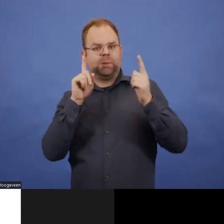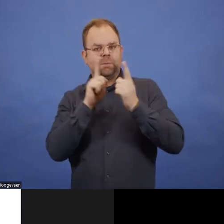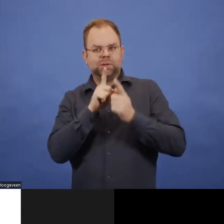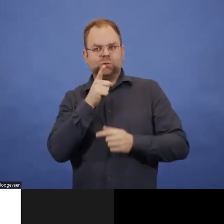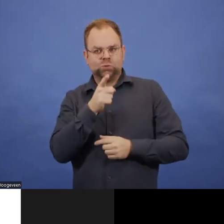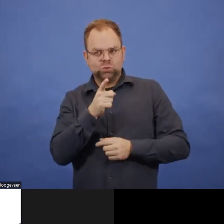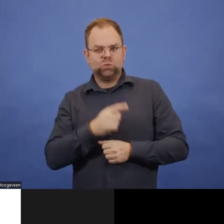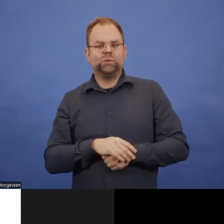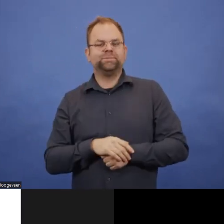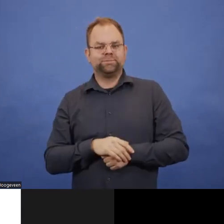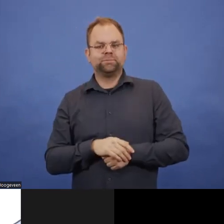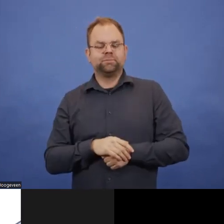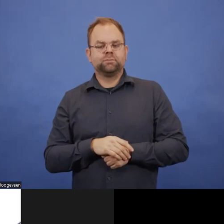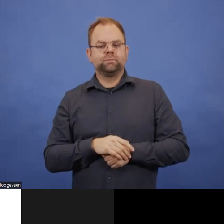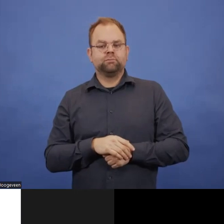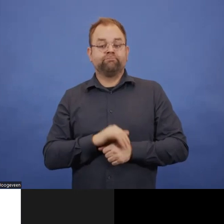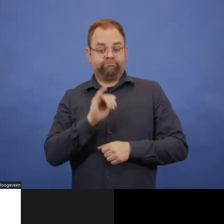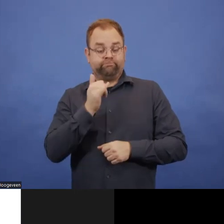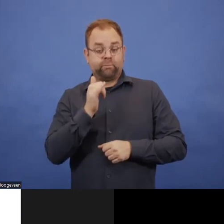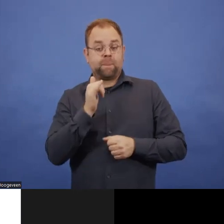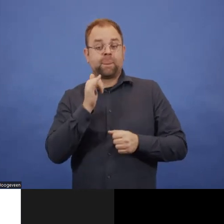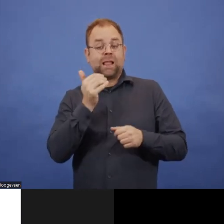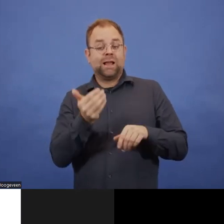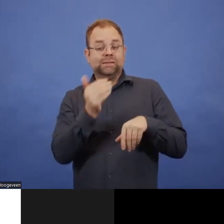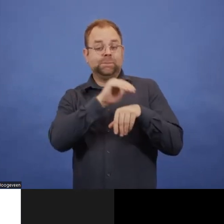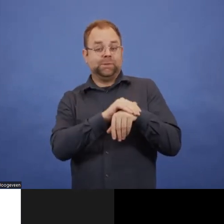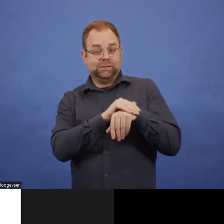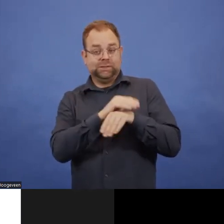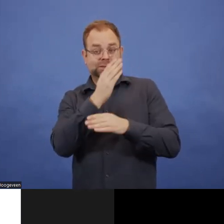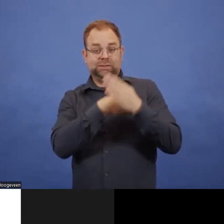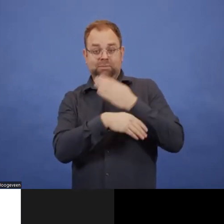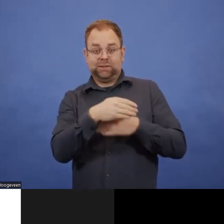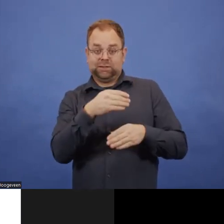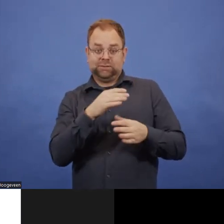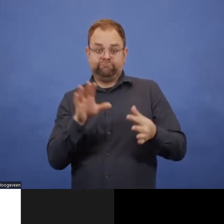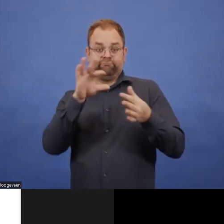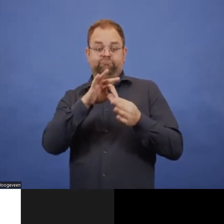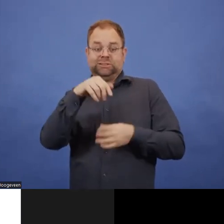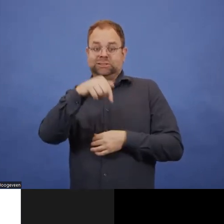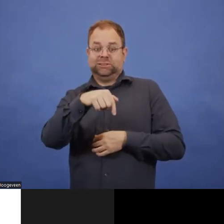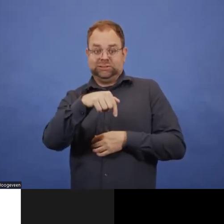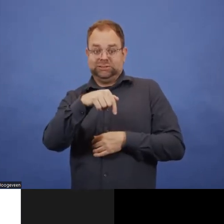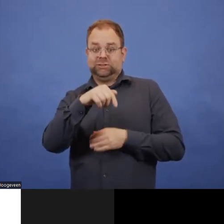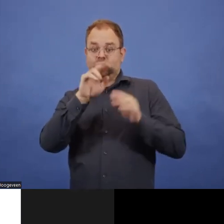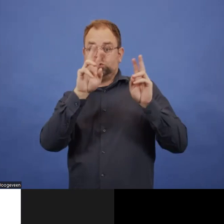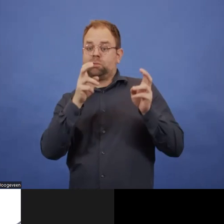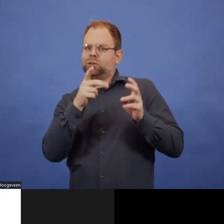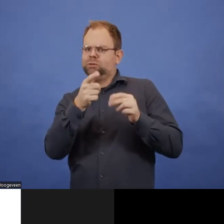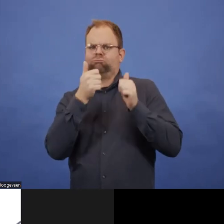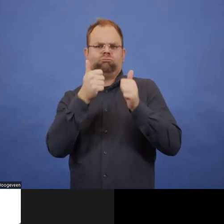Tener expertos con discapacidad es una muy buena idea y en realidad